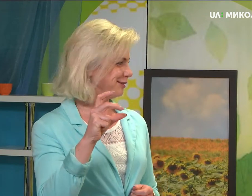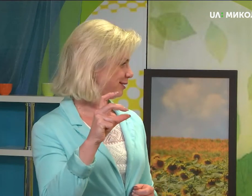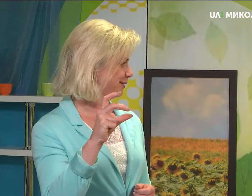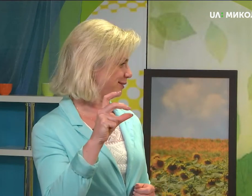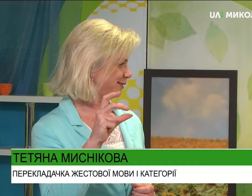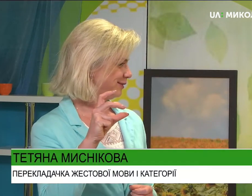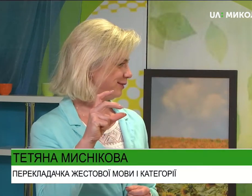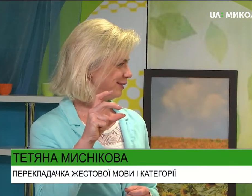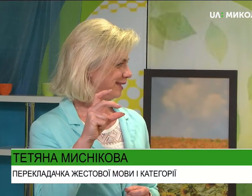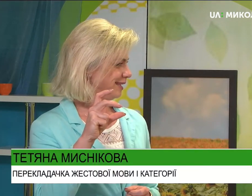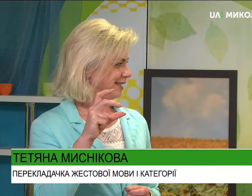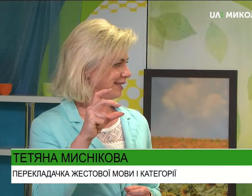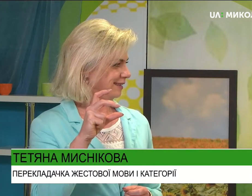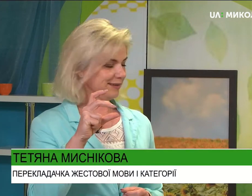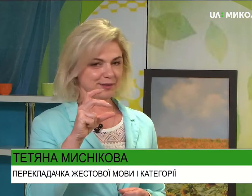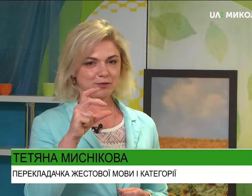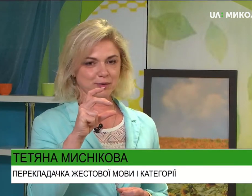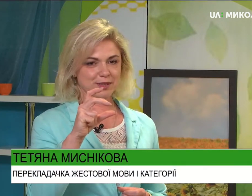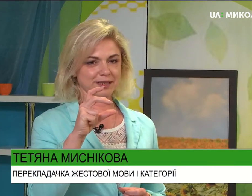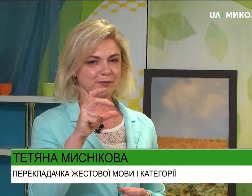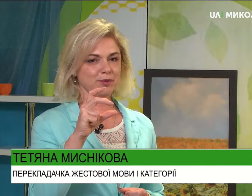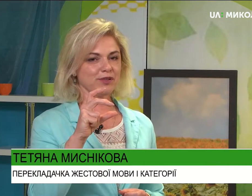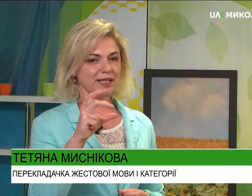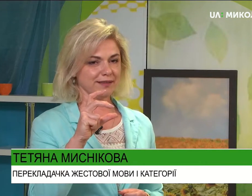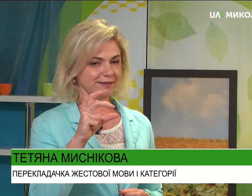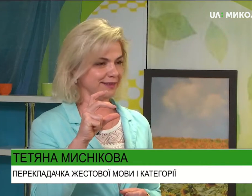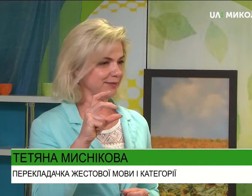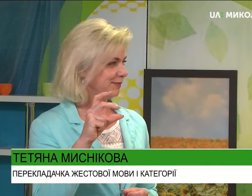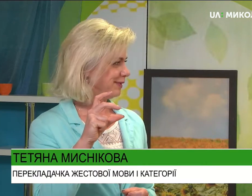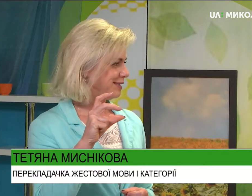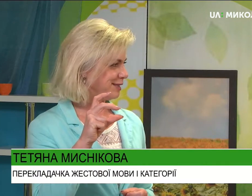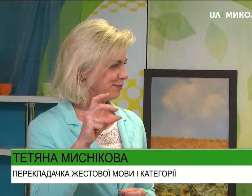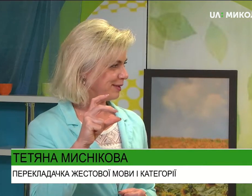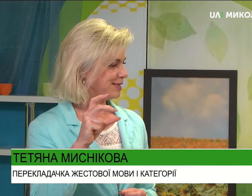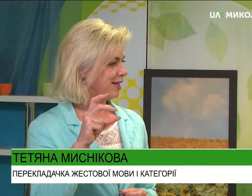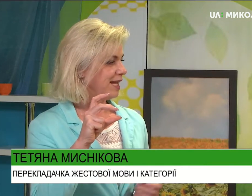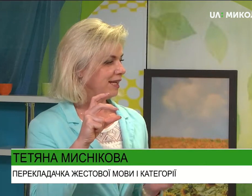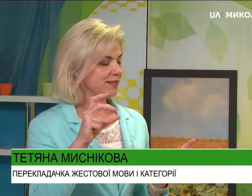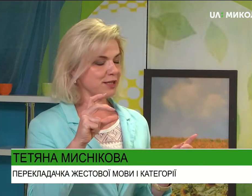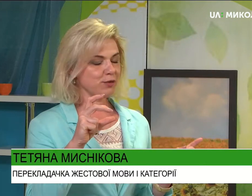таку. Тобто так, робимо букву руці, Є з наших буква трьох Є, пальців. Да, так? Із трьох пальців.